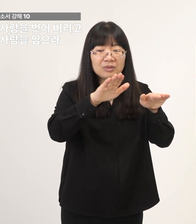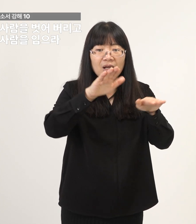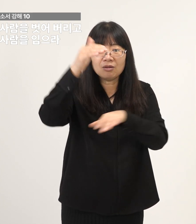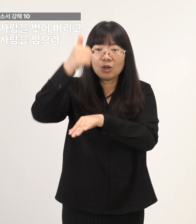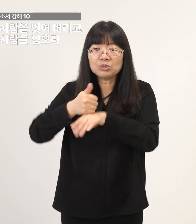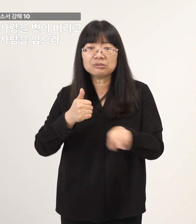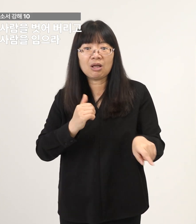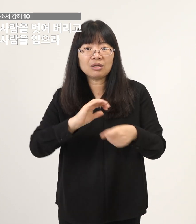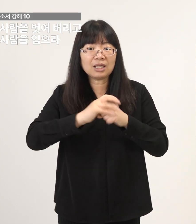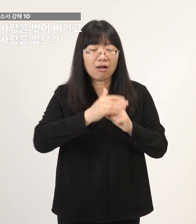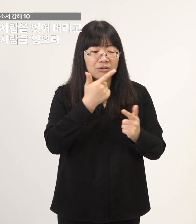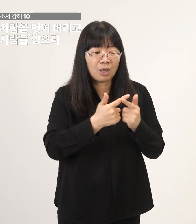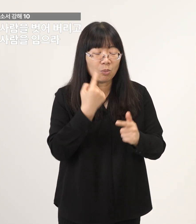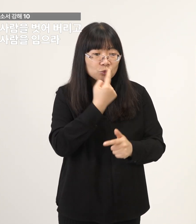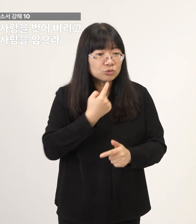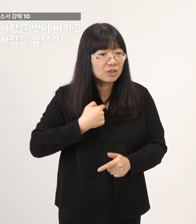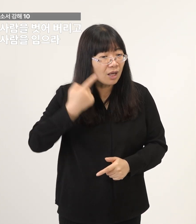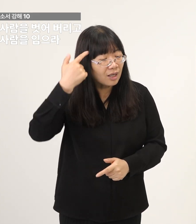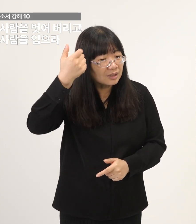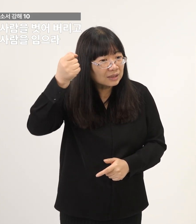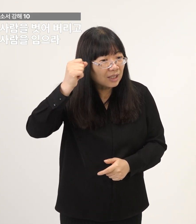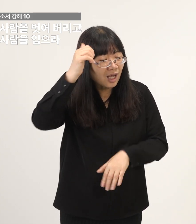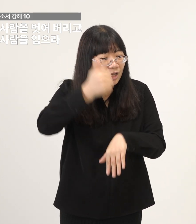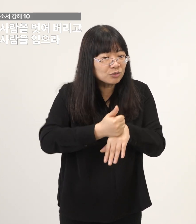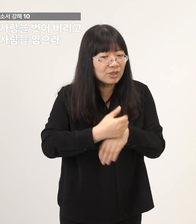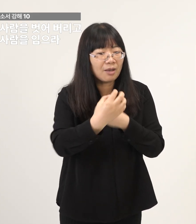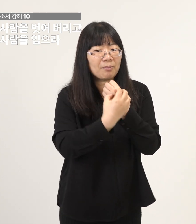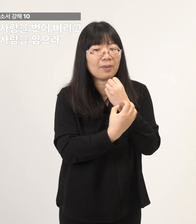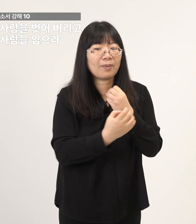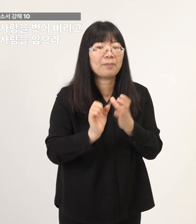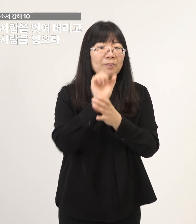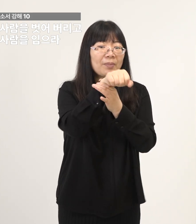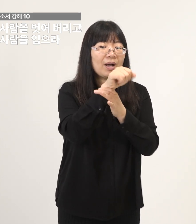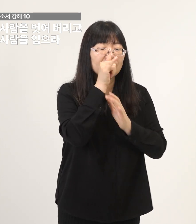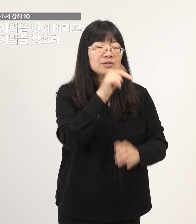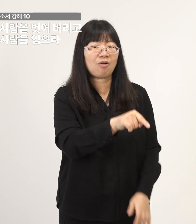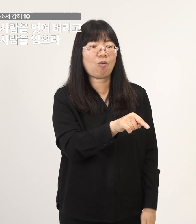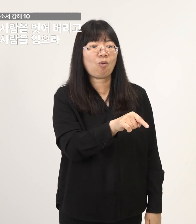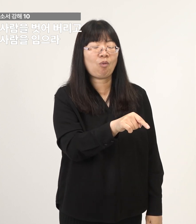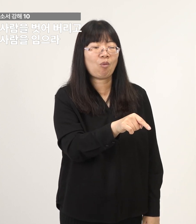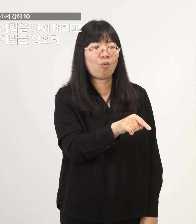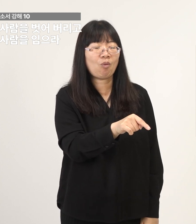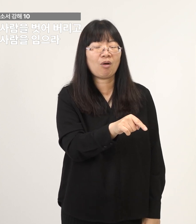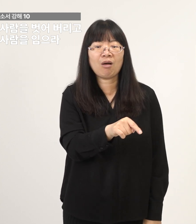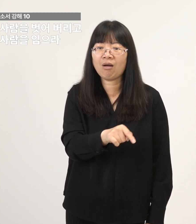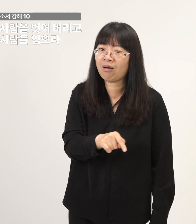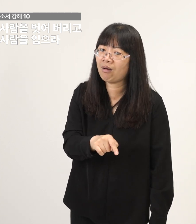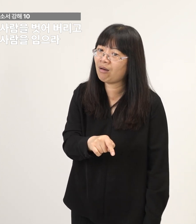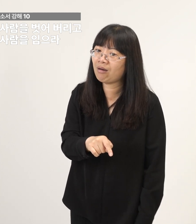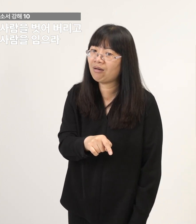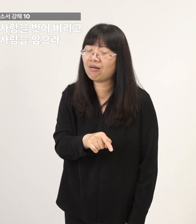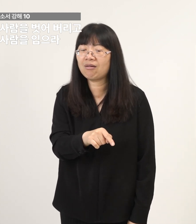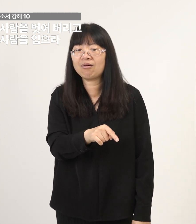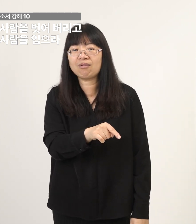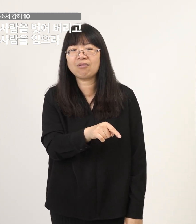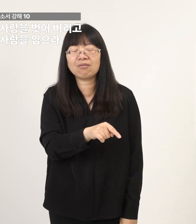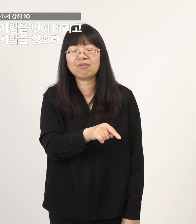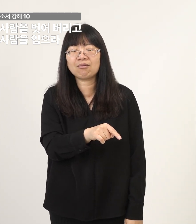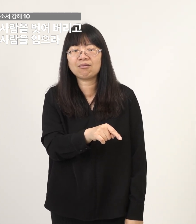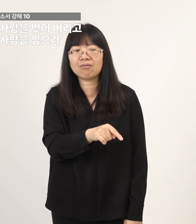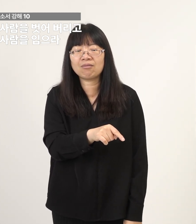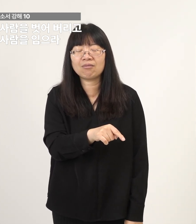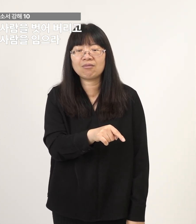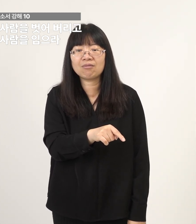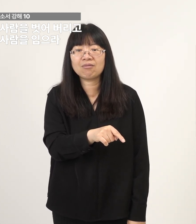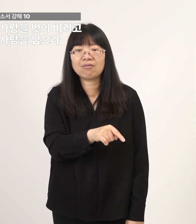나중에 열매를 보니까 배가 열렸어. 그런 경우가 얼마나 많은지 몰라요. 이단에